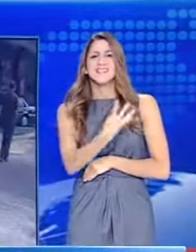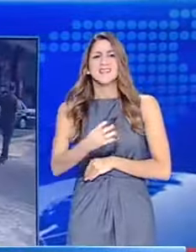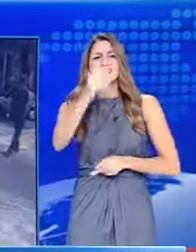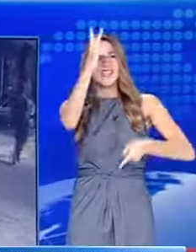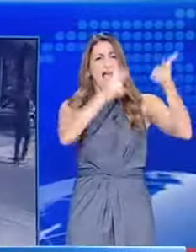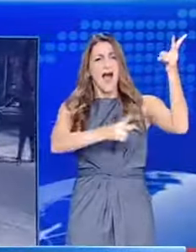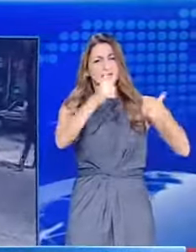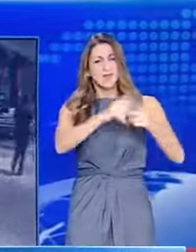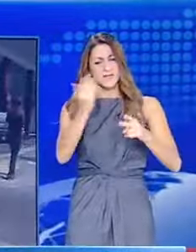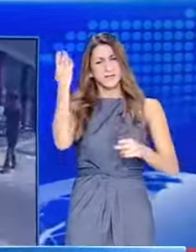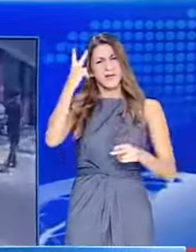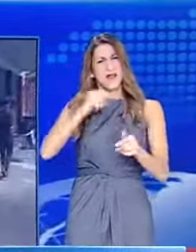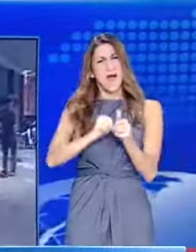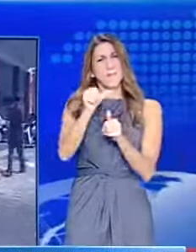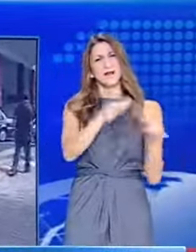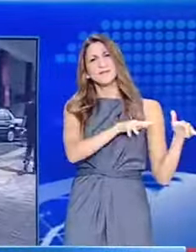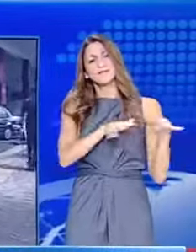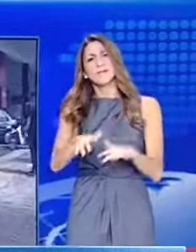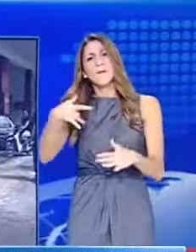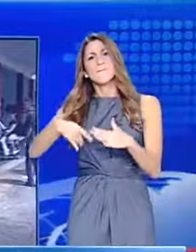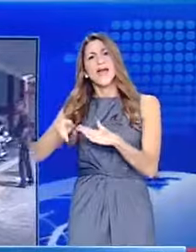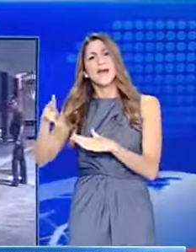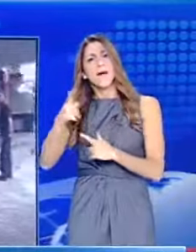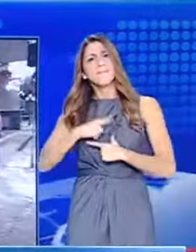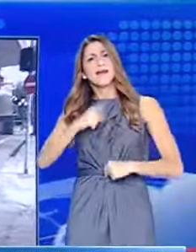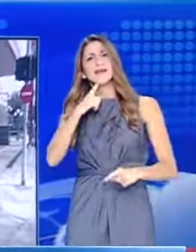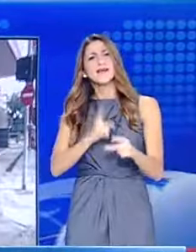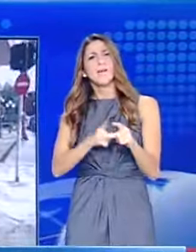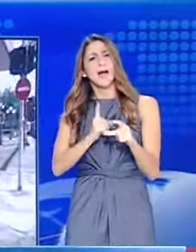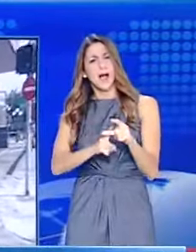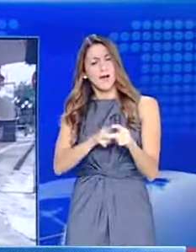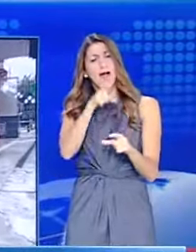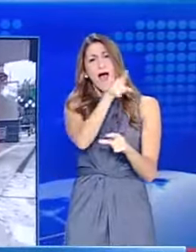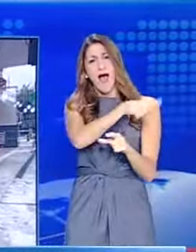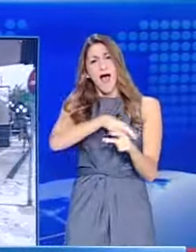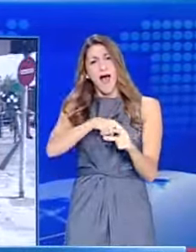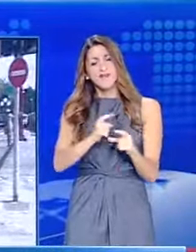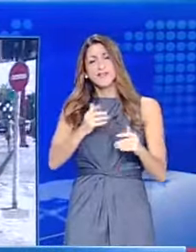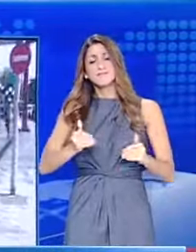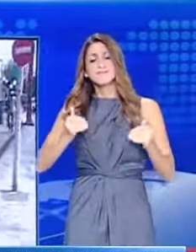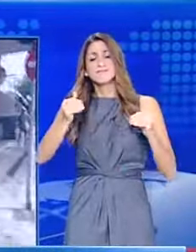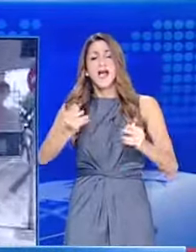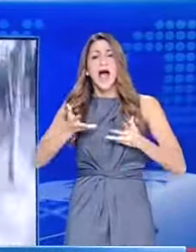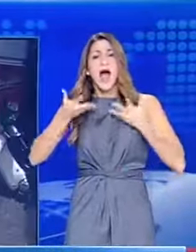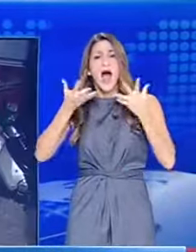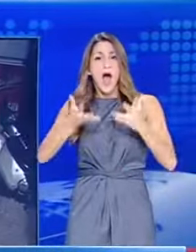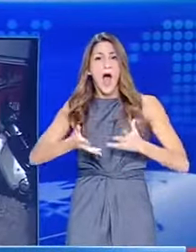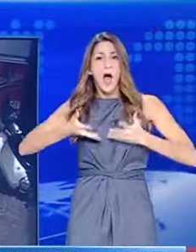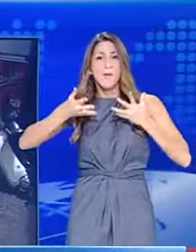εναντίων μελών του κκε στο πέραμα μεταξύ αυτών και ο πυρηνάρχης περάματος πήραν προθεσμία για να απολογηθούν στις 11